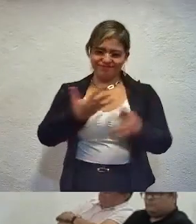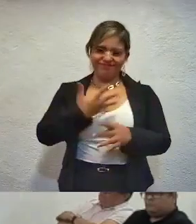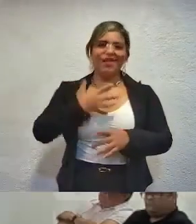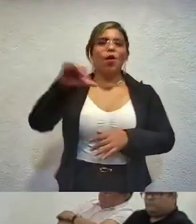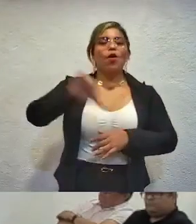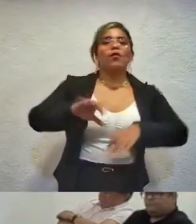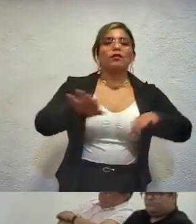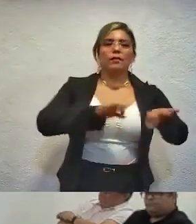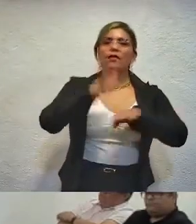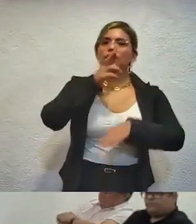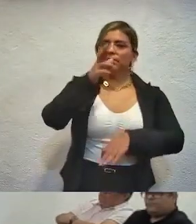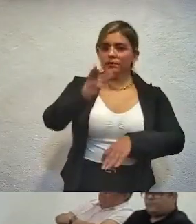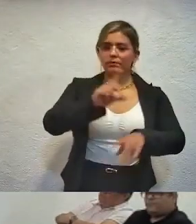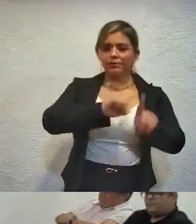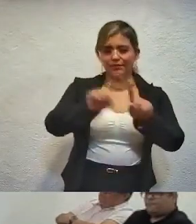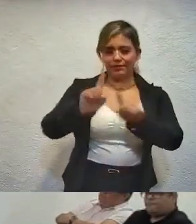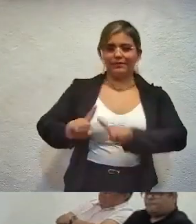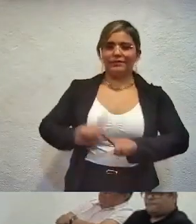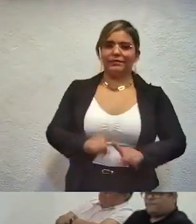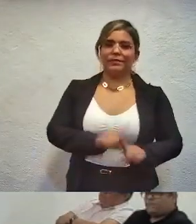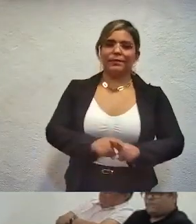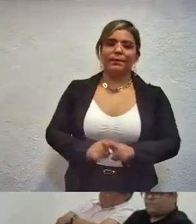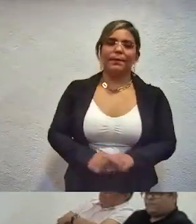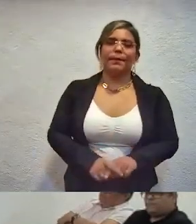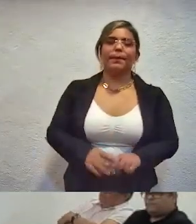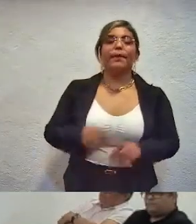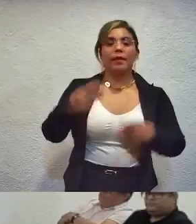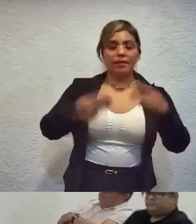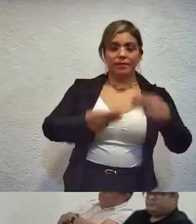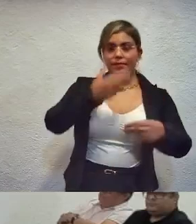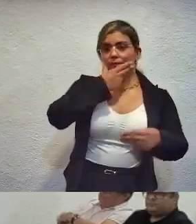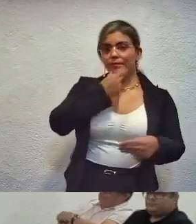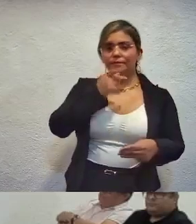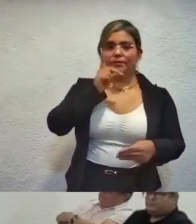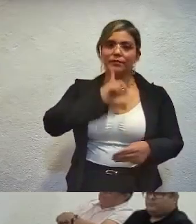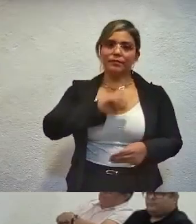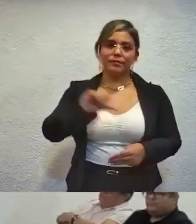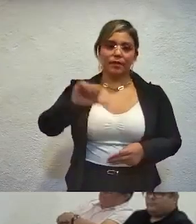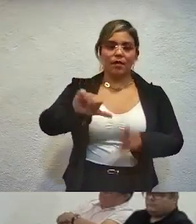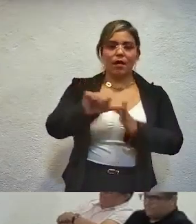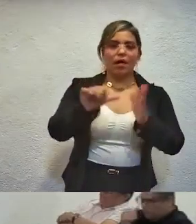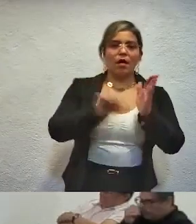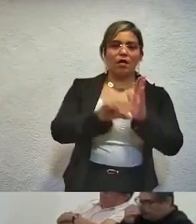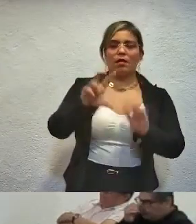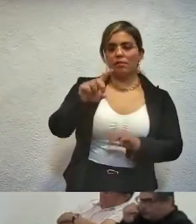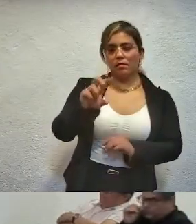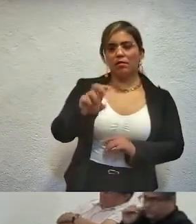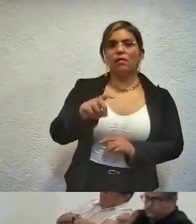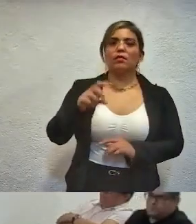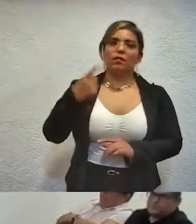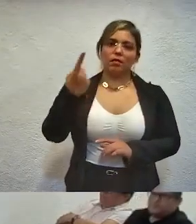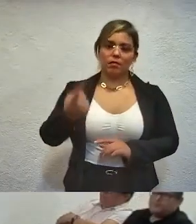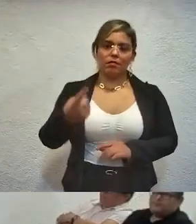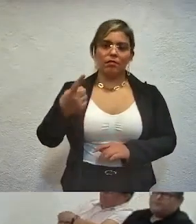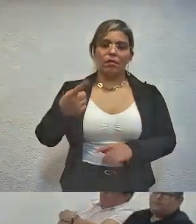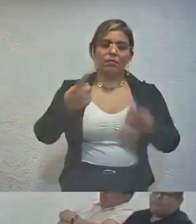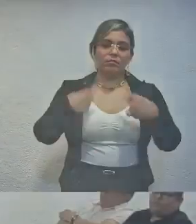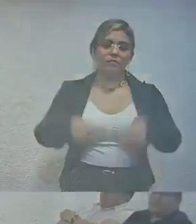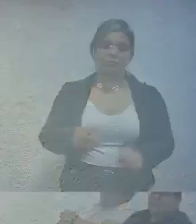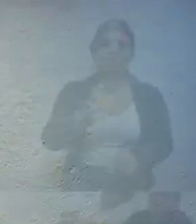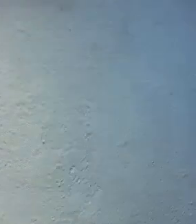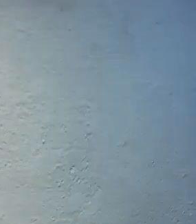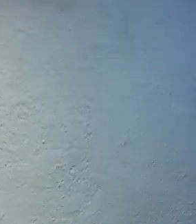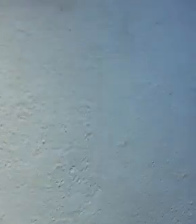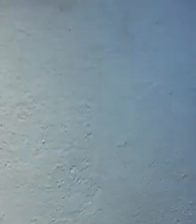magistrada, magistrados. Gracias, secretario. Magistrada, magistrados, en términos de los artículos 30, 31, fracción